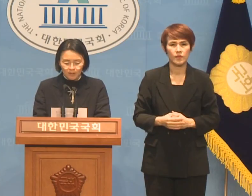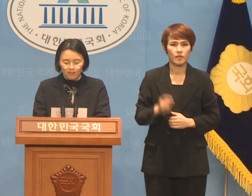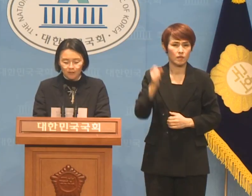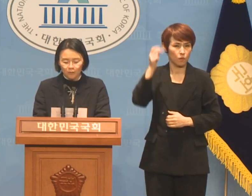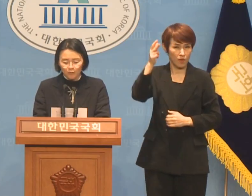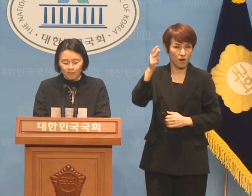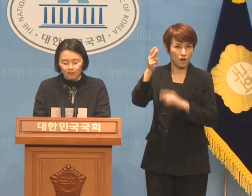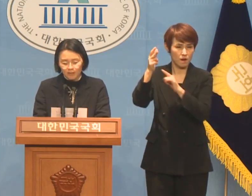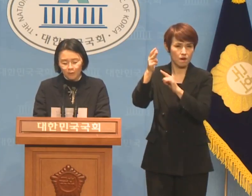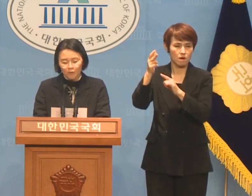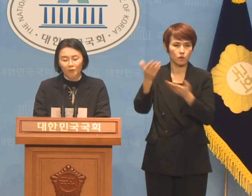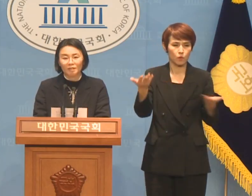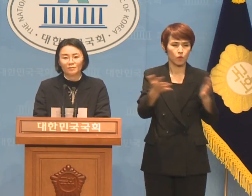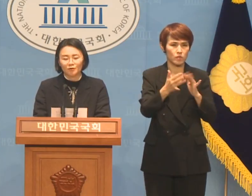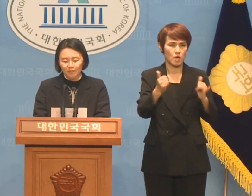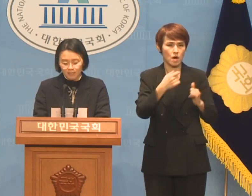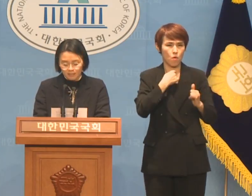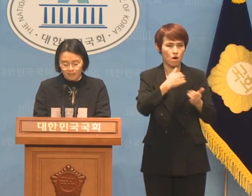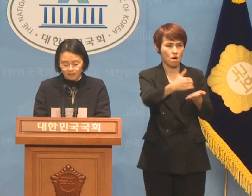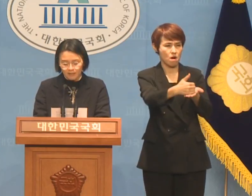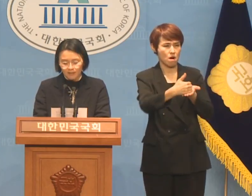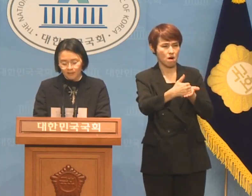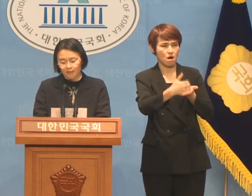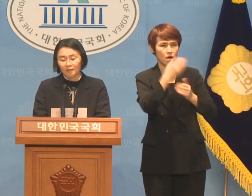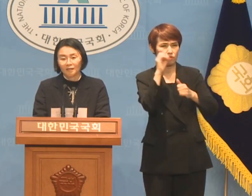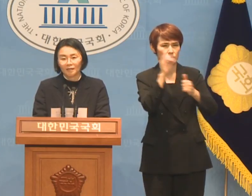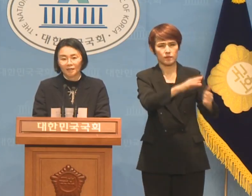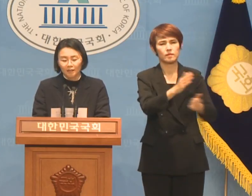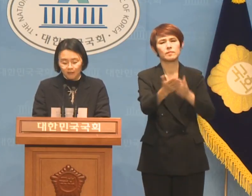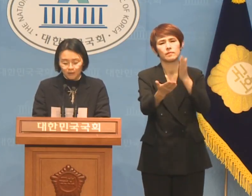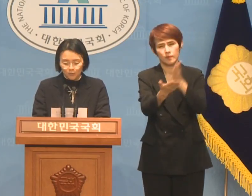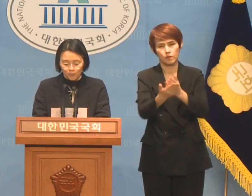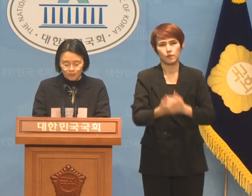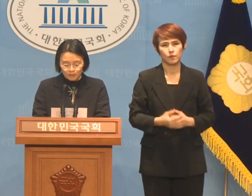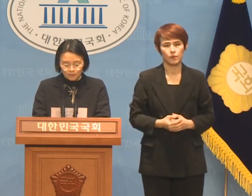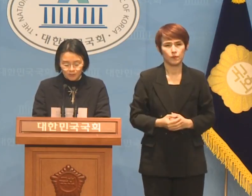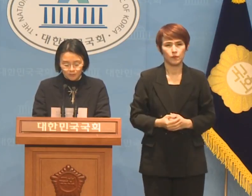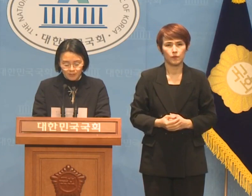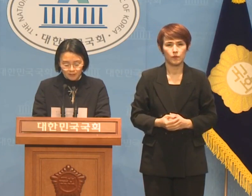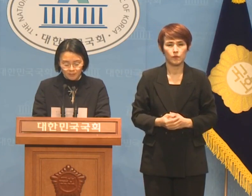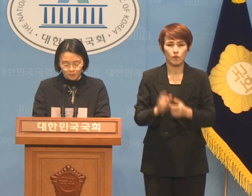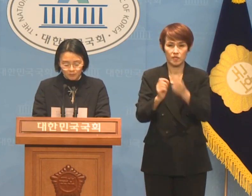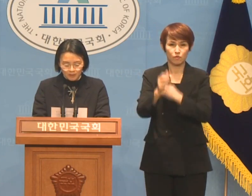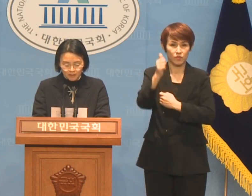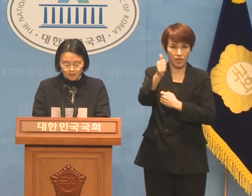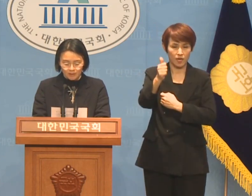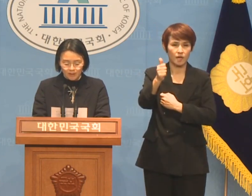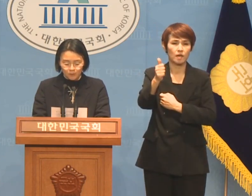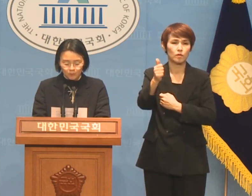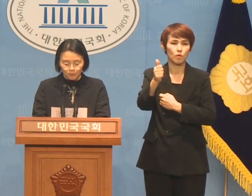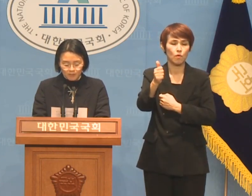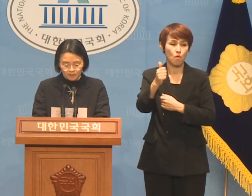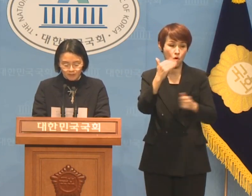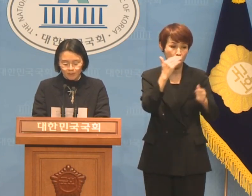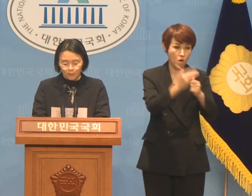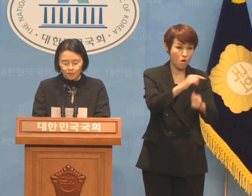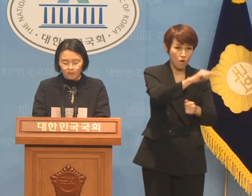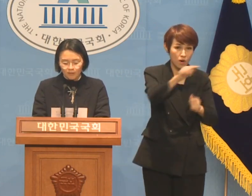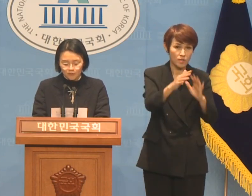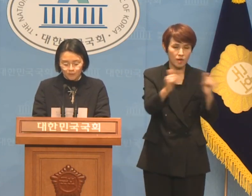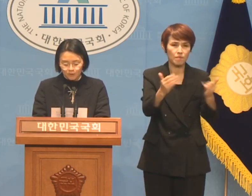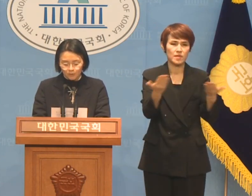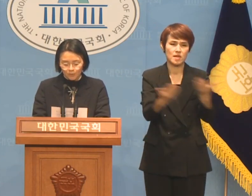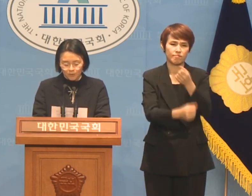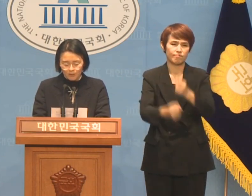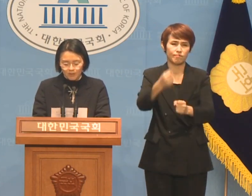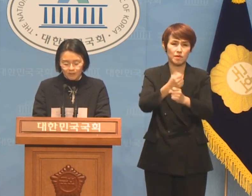더 이상 노동자들의 목소리를 무시하지 않기를, 그리고 고진수 지부장을 비롯한 해고 노동자들이 복직될